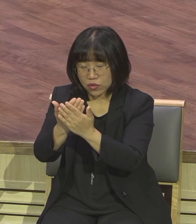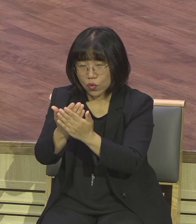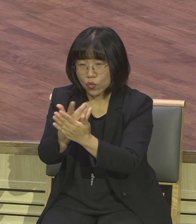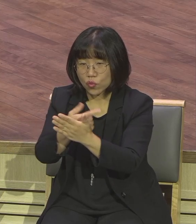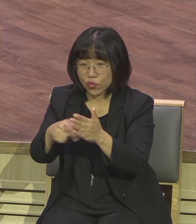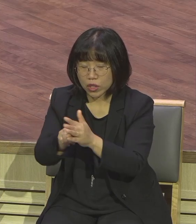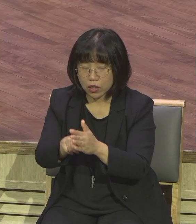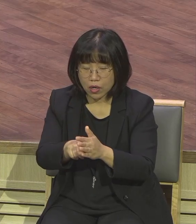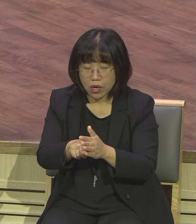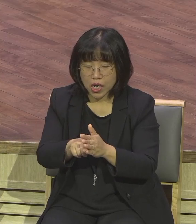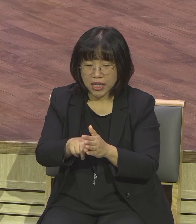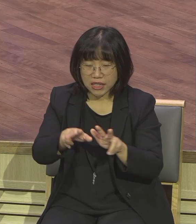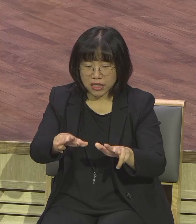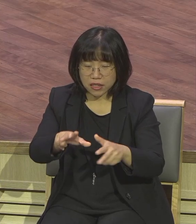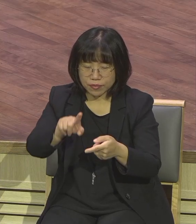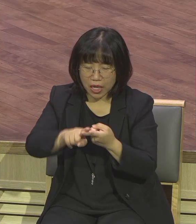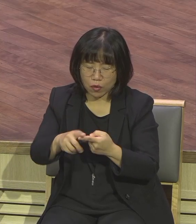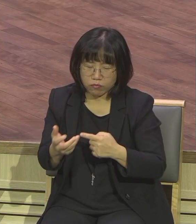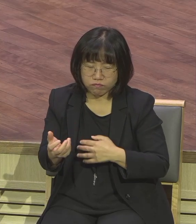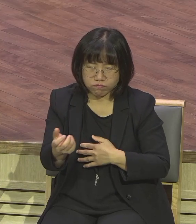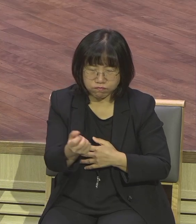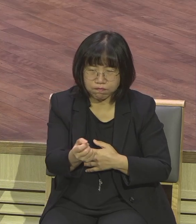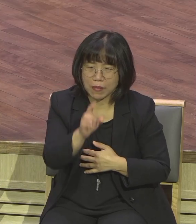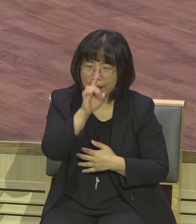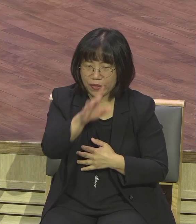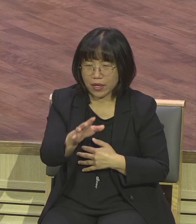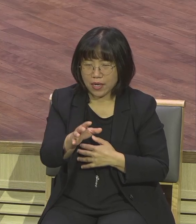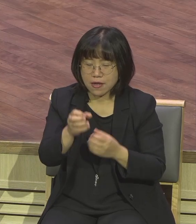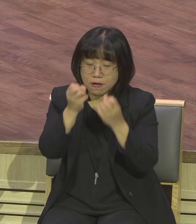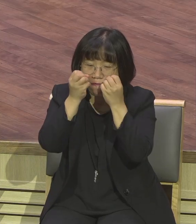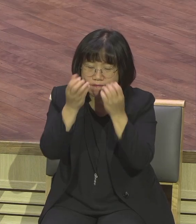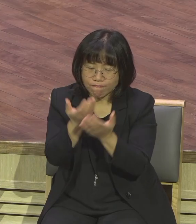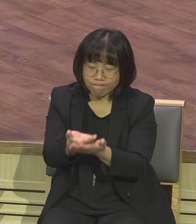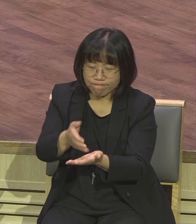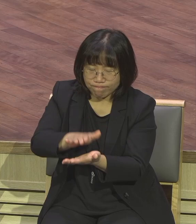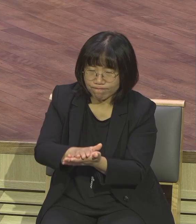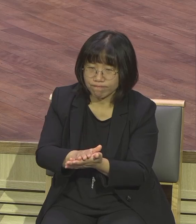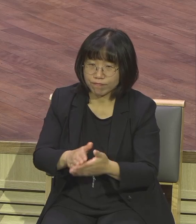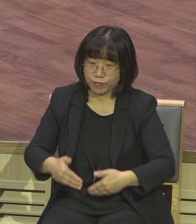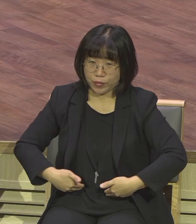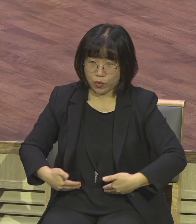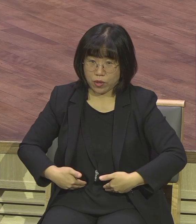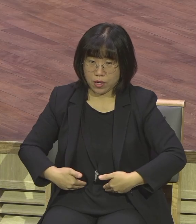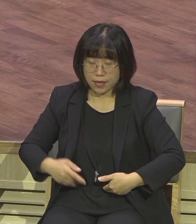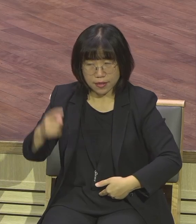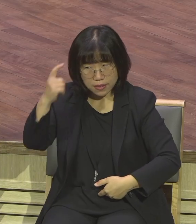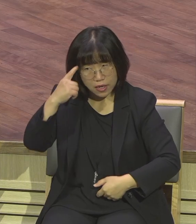거예요. 참 막 바꾸라, 갱신 개혁하라고 계속 말하잖아요. 그 역발상,